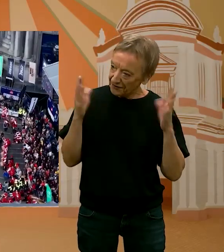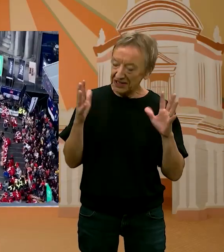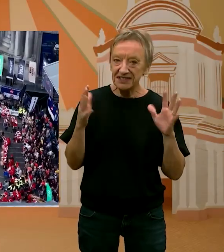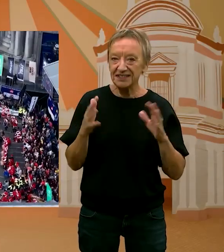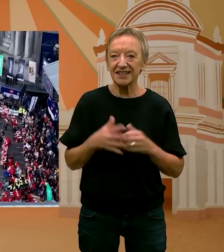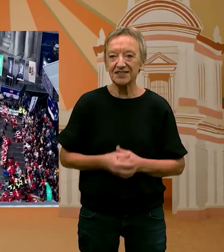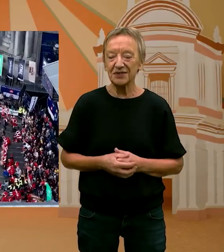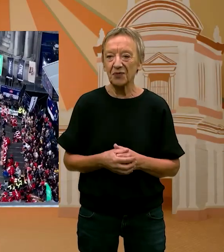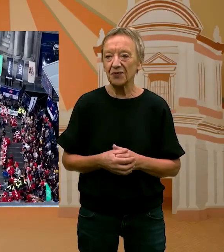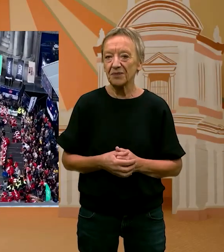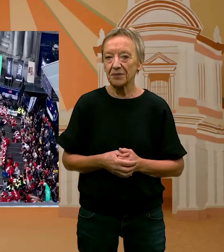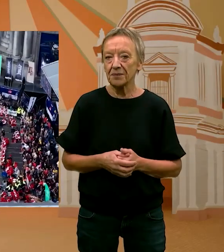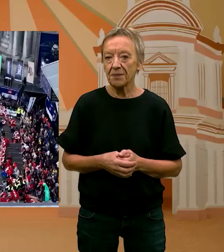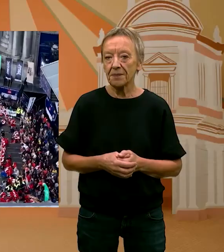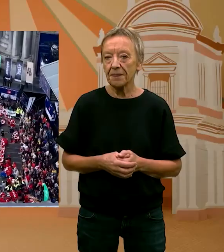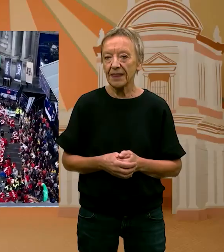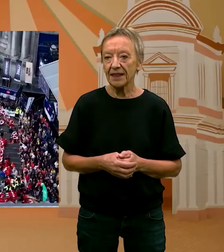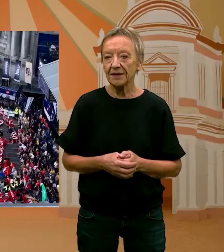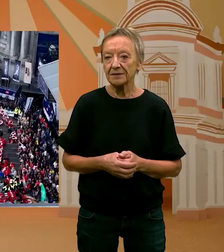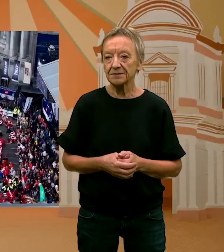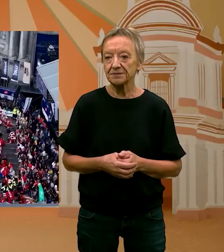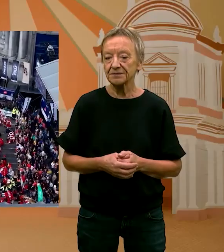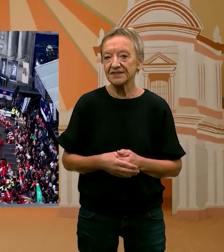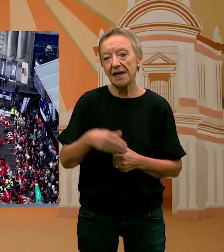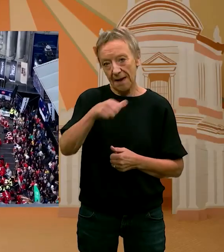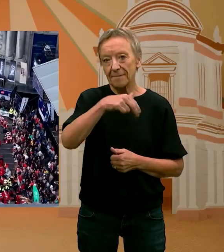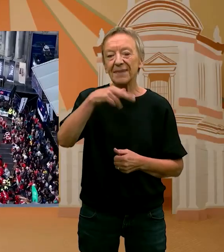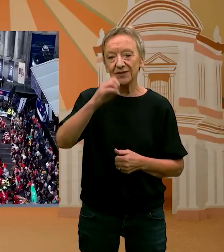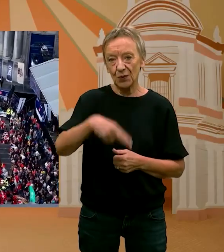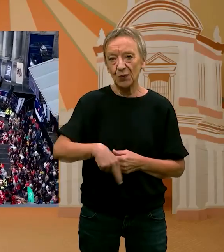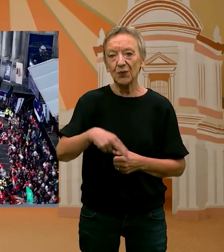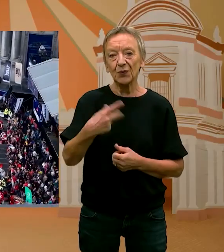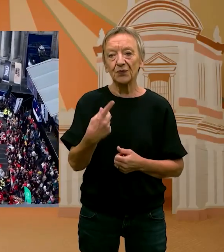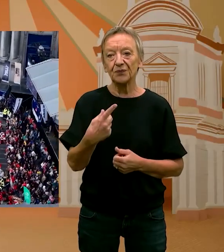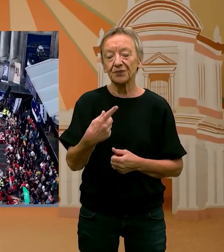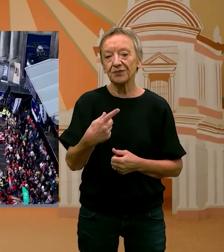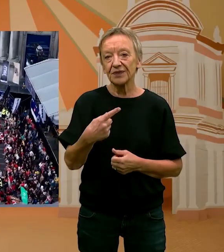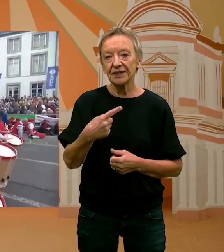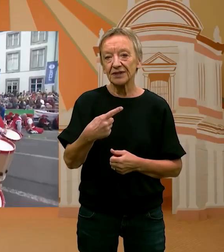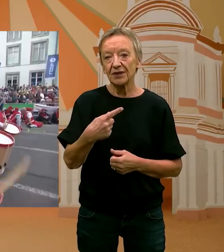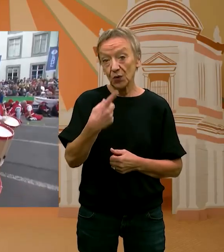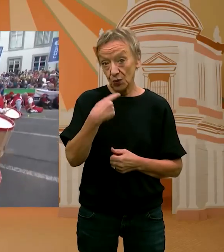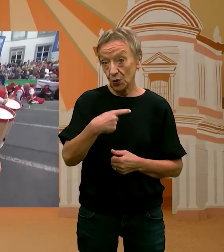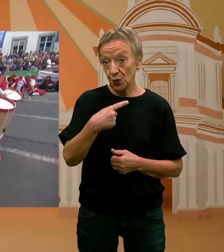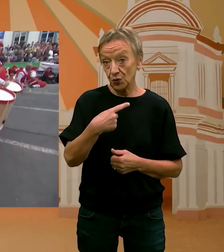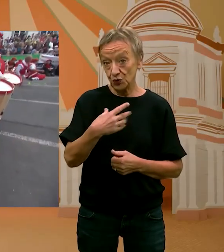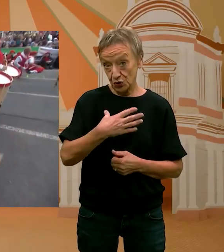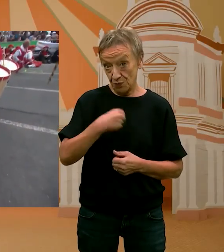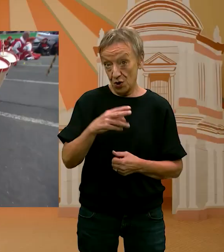parcours. Et donc, c'est Manon Welchen, Navresse, qui remporte donc pour la deuxième fois les chasses de diamant.